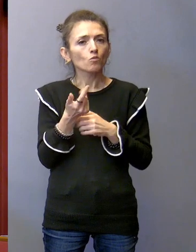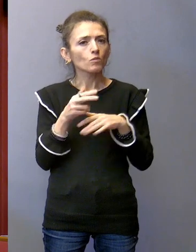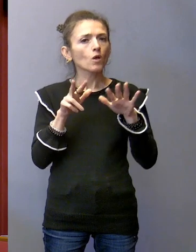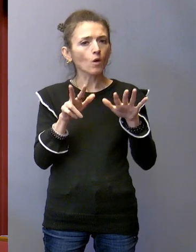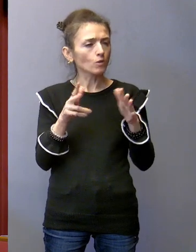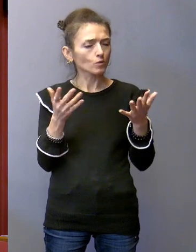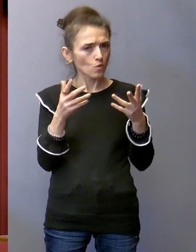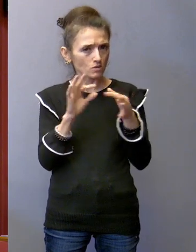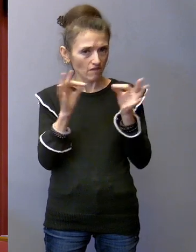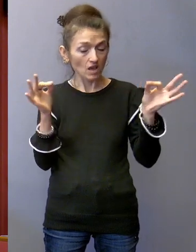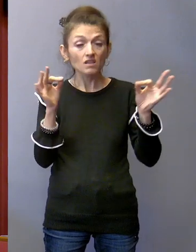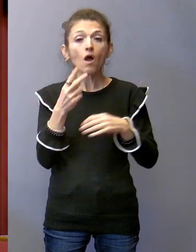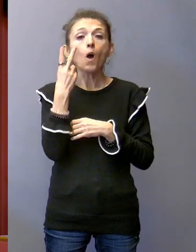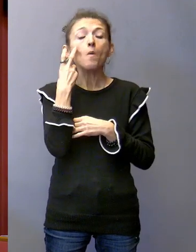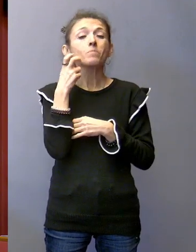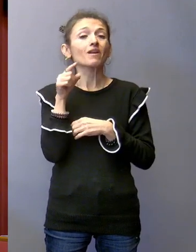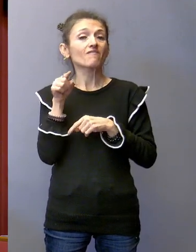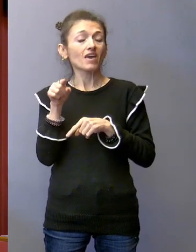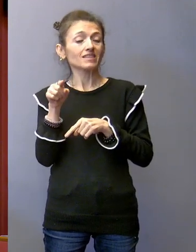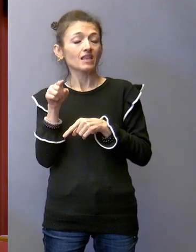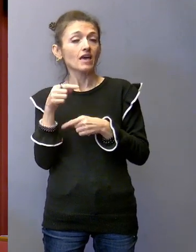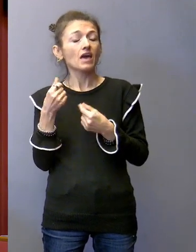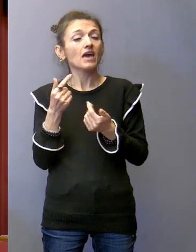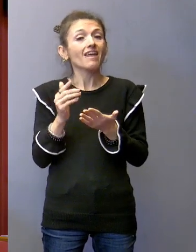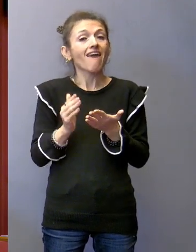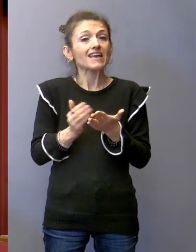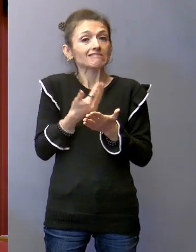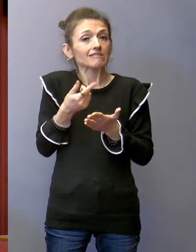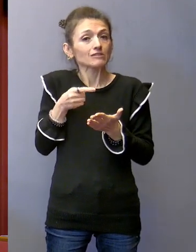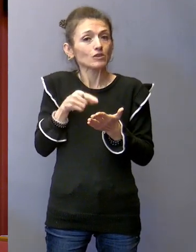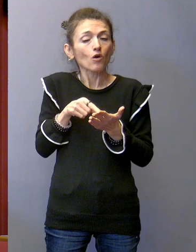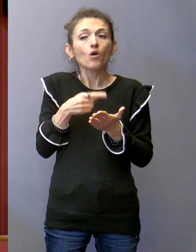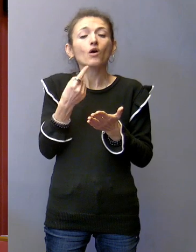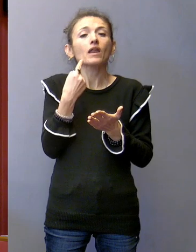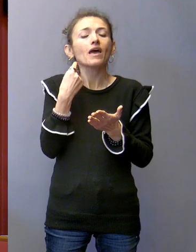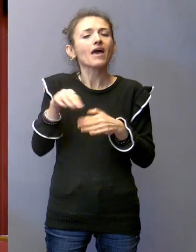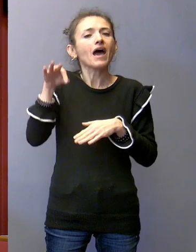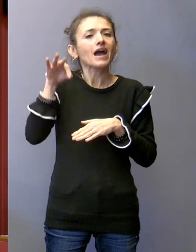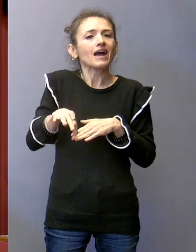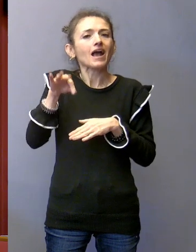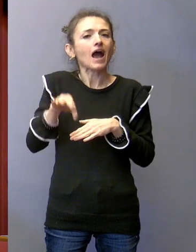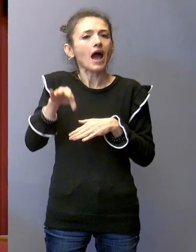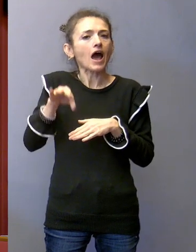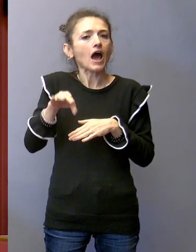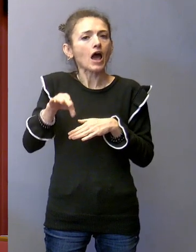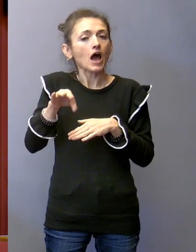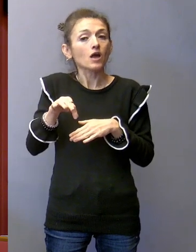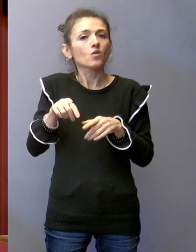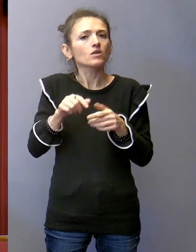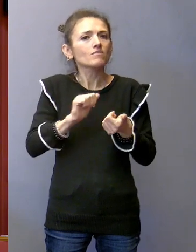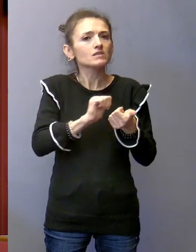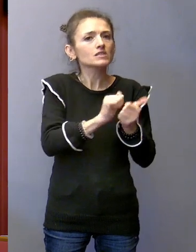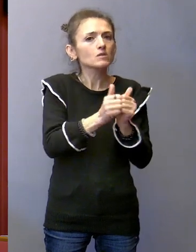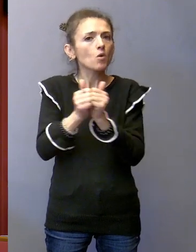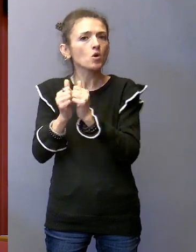prevedere l'esenzione per chi attuerà la trasformazione in premessa dei canoni di locazione per gli impianti sportivi